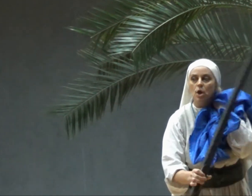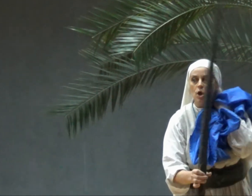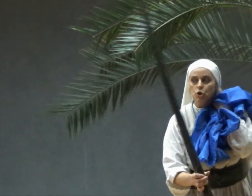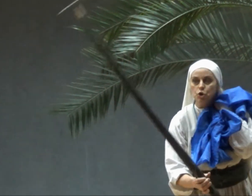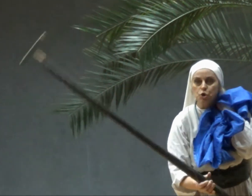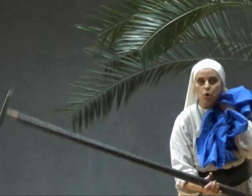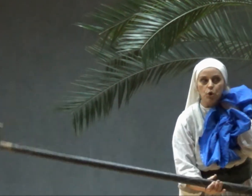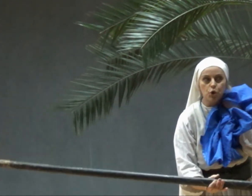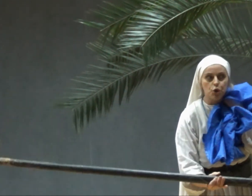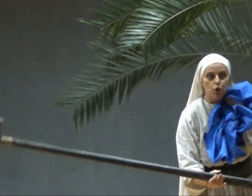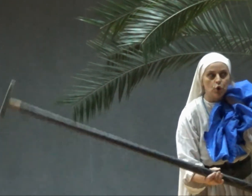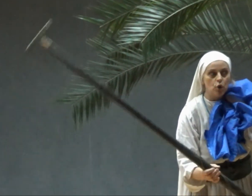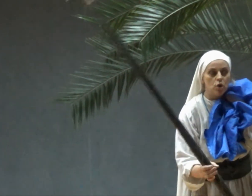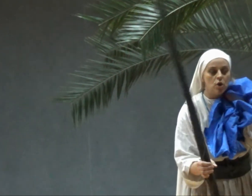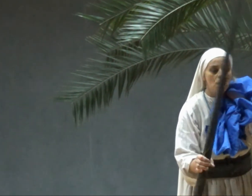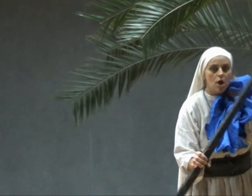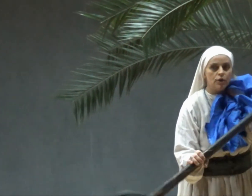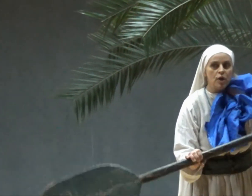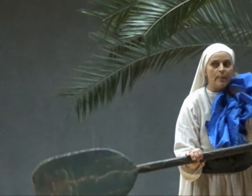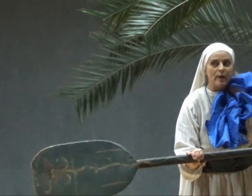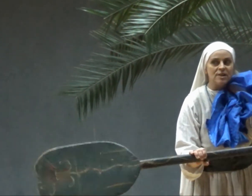vaikai. Šiukštų,